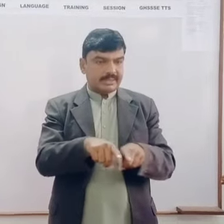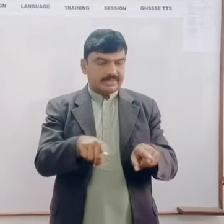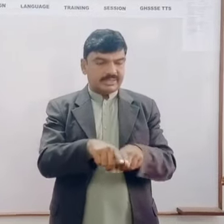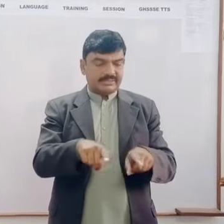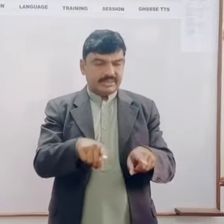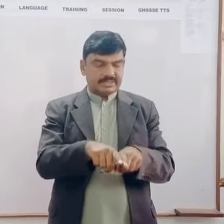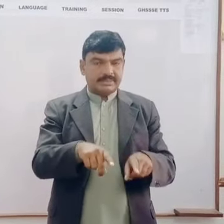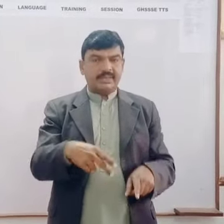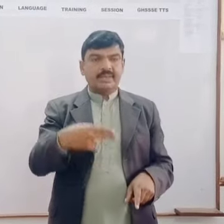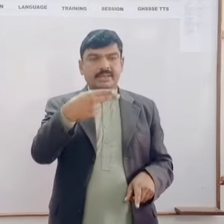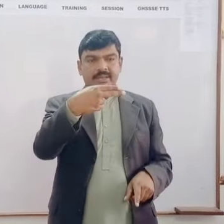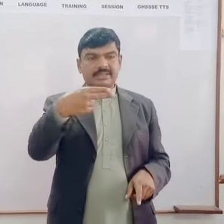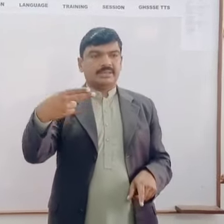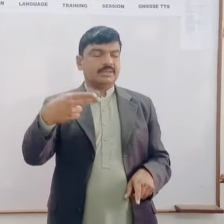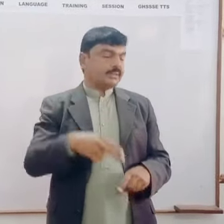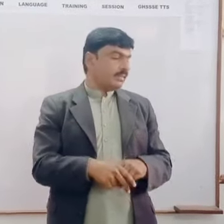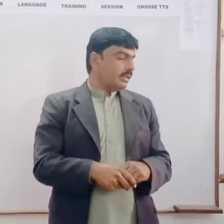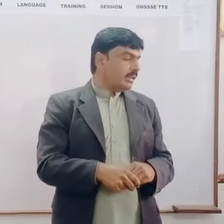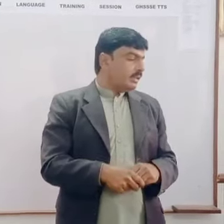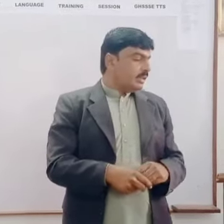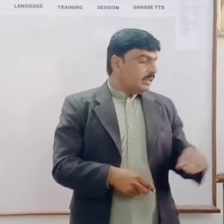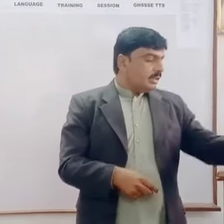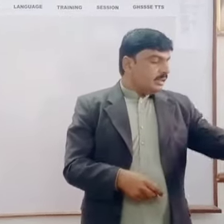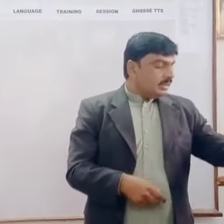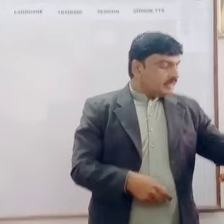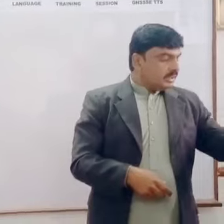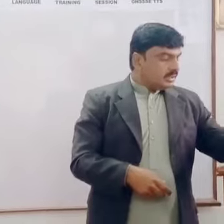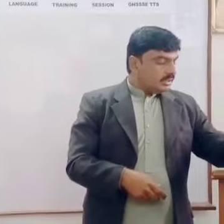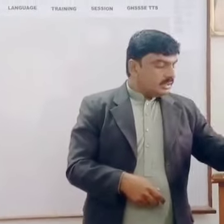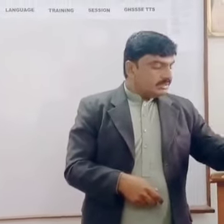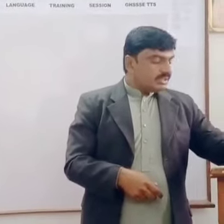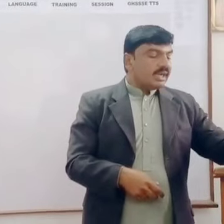बराबर, मुसावी जैसा, ऐसे भी करते हैं। अच्छा जी, शमसी साल,